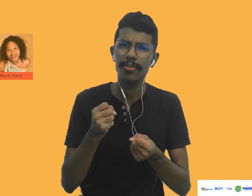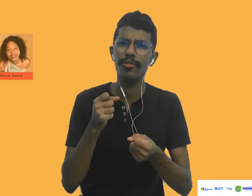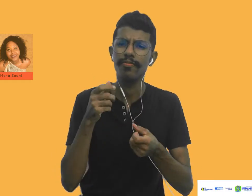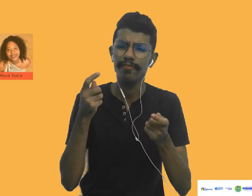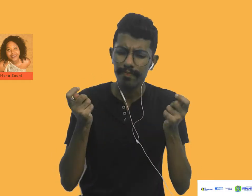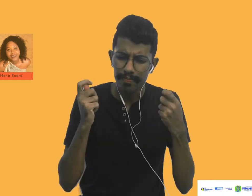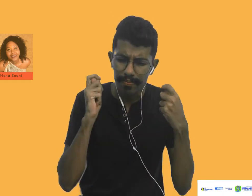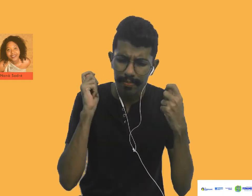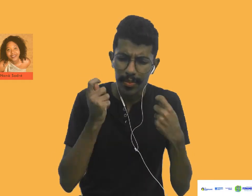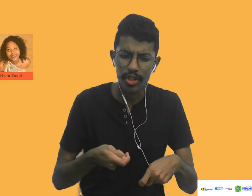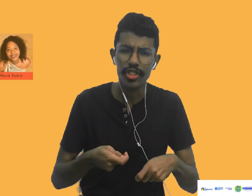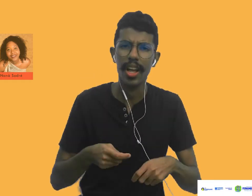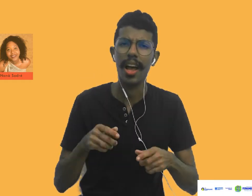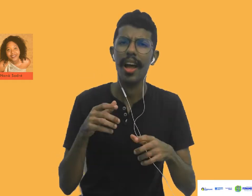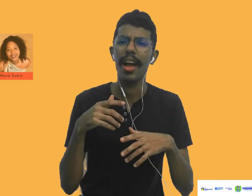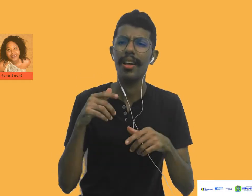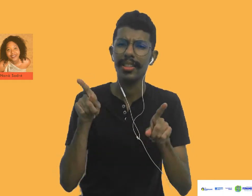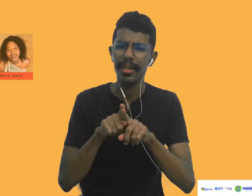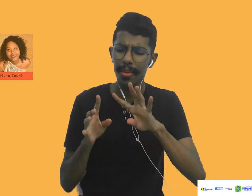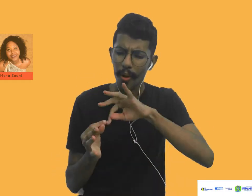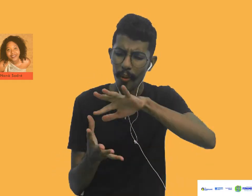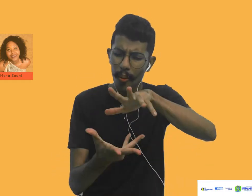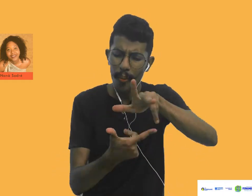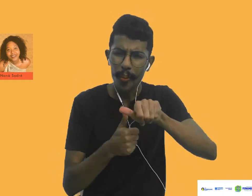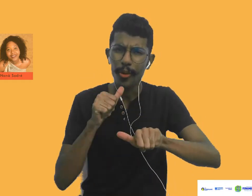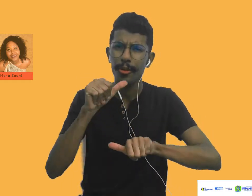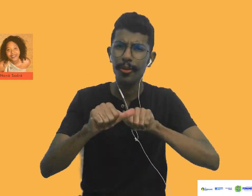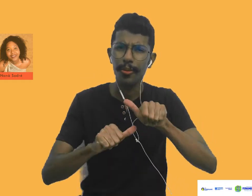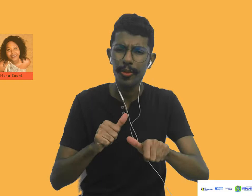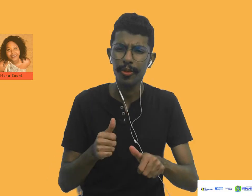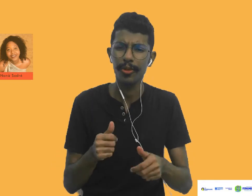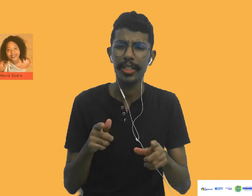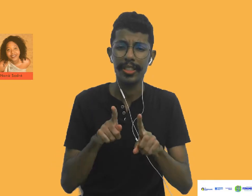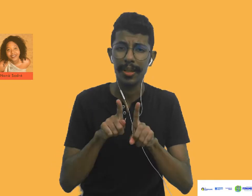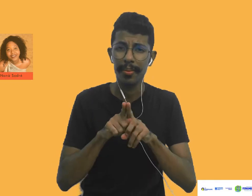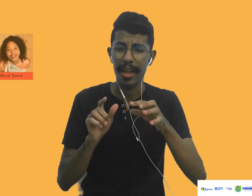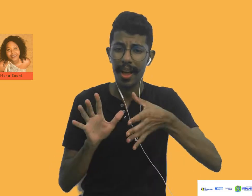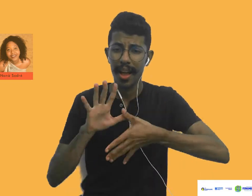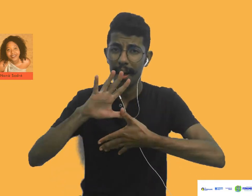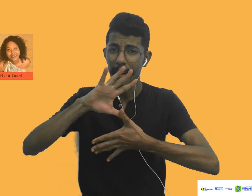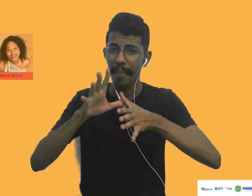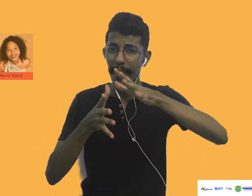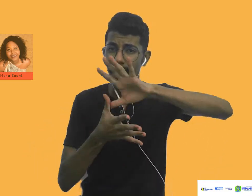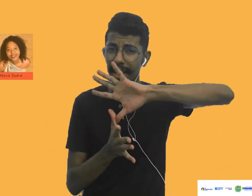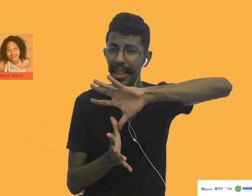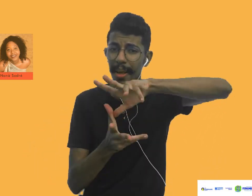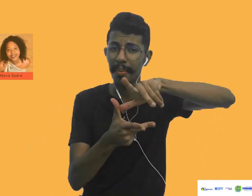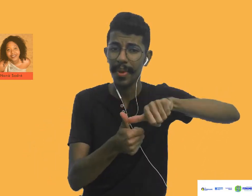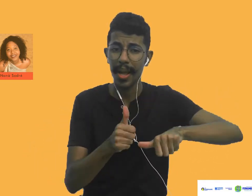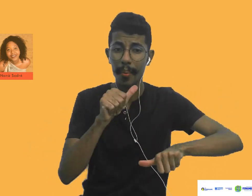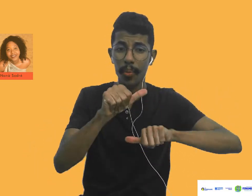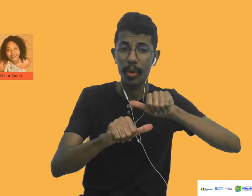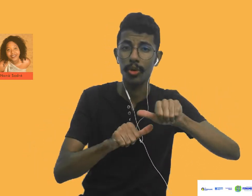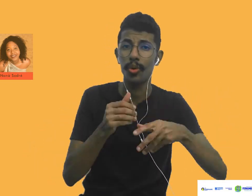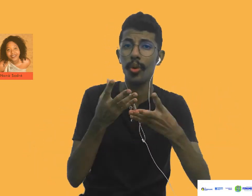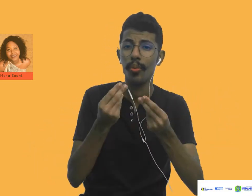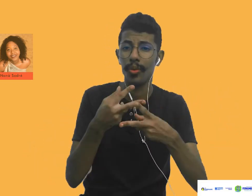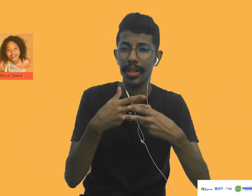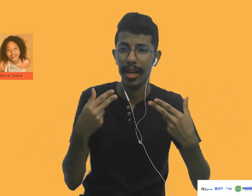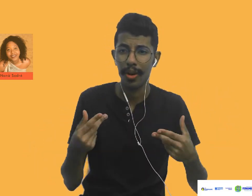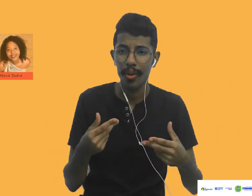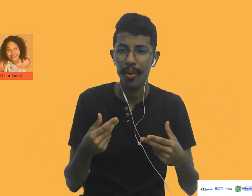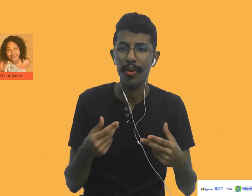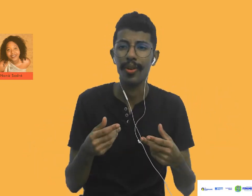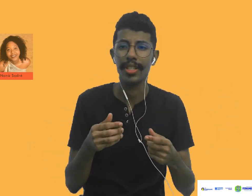isso acaba. Mas vamos ver, né? Vamos apostar. O mundo está mudando também. Né? Essa pandemia, ela chacoalhou